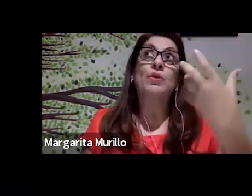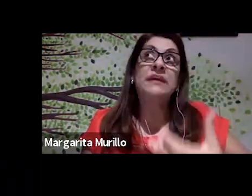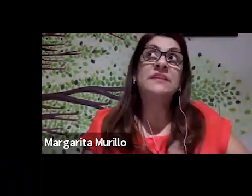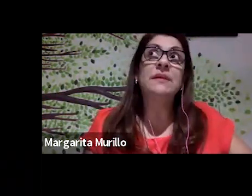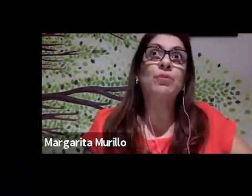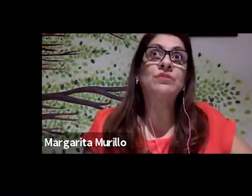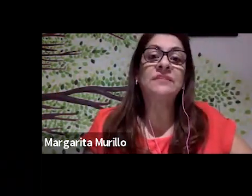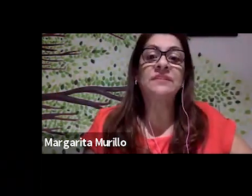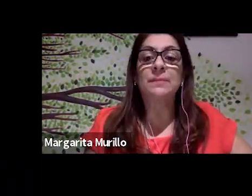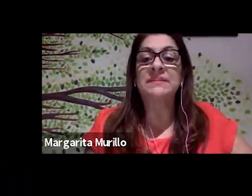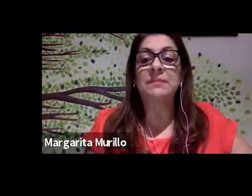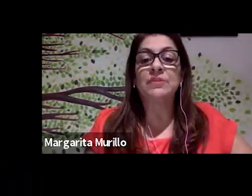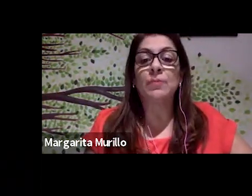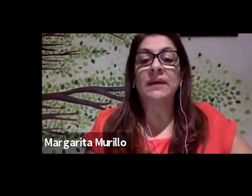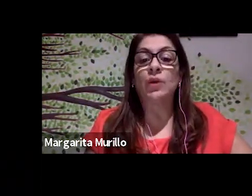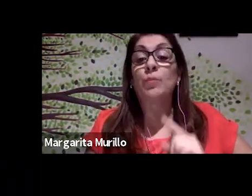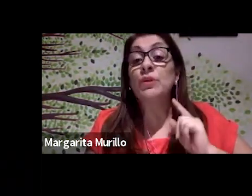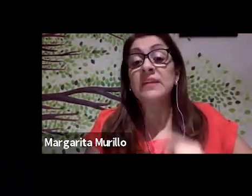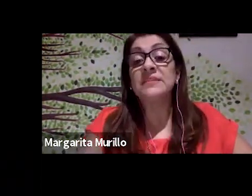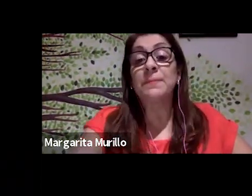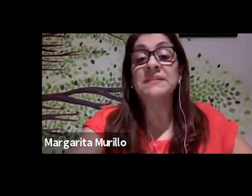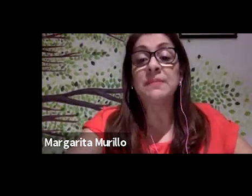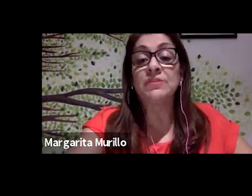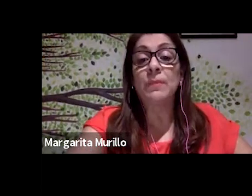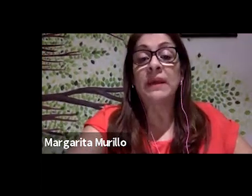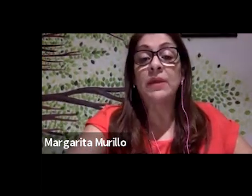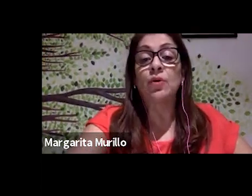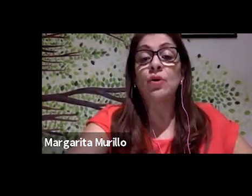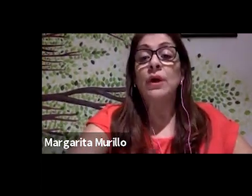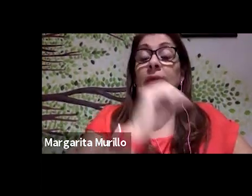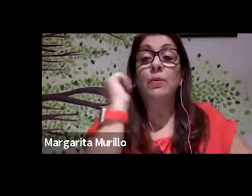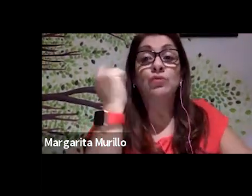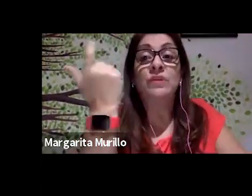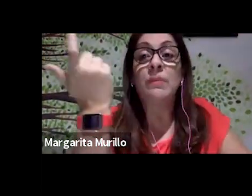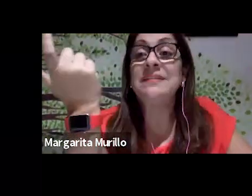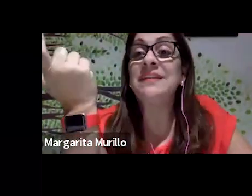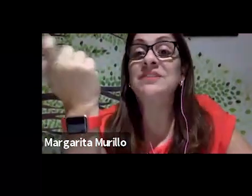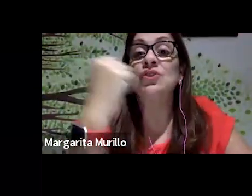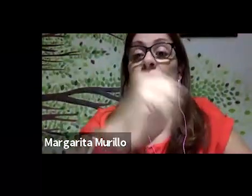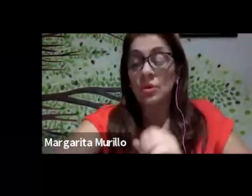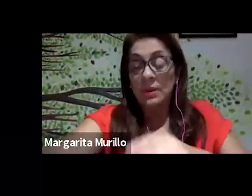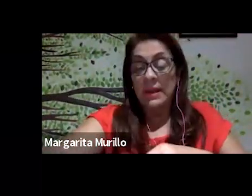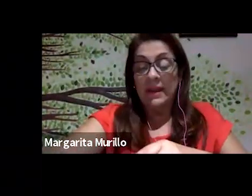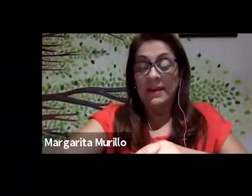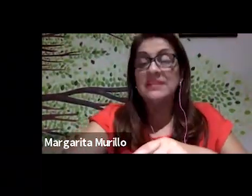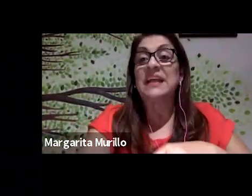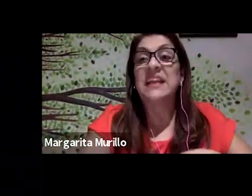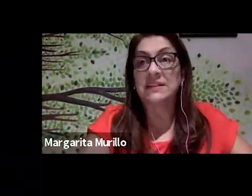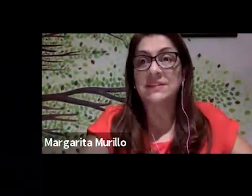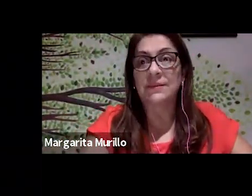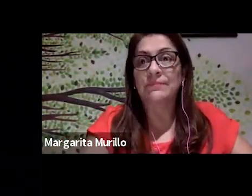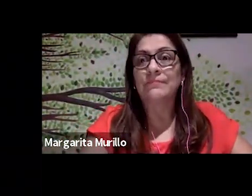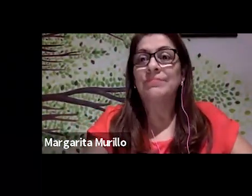Por qué es tan importante este pensamiento mágico porque de este pensamiento mágico evolutivamente nació la